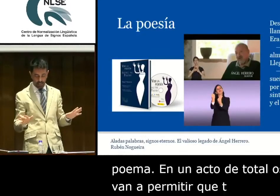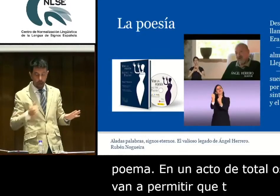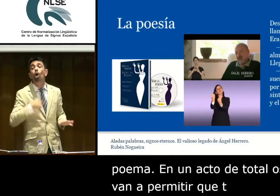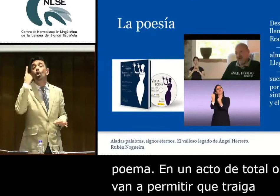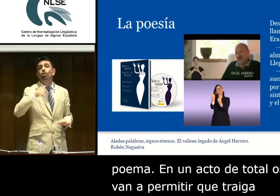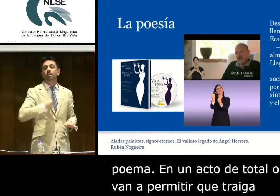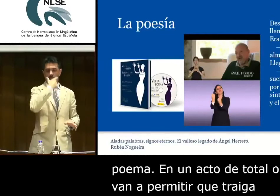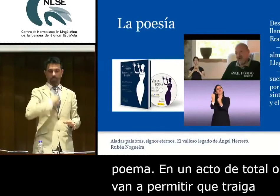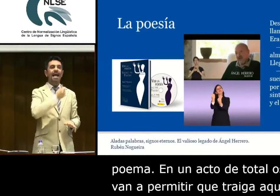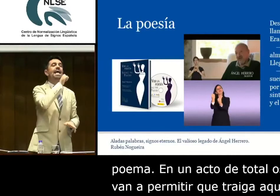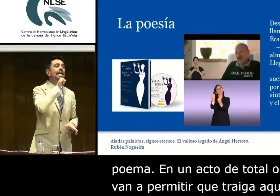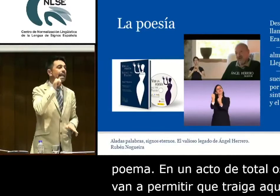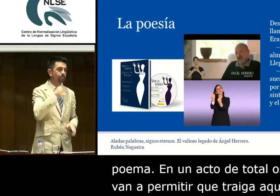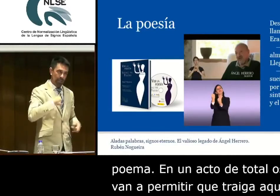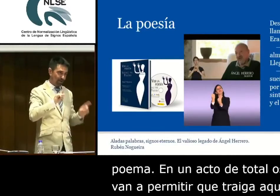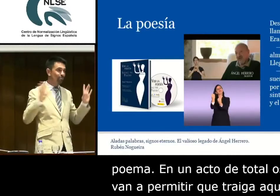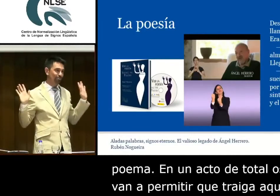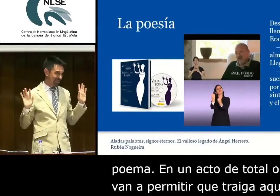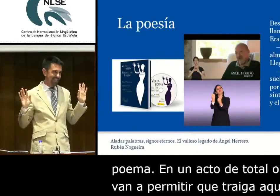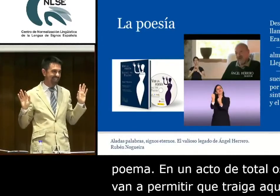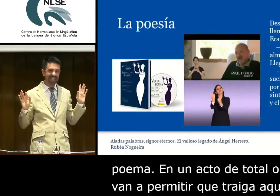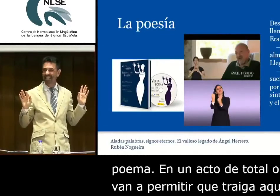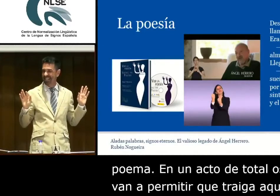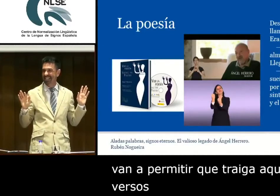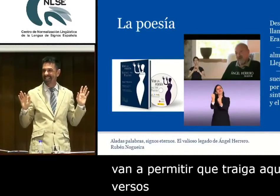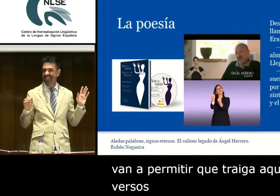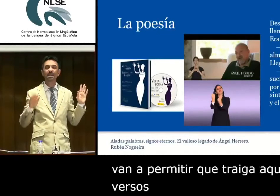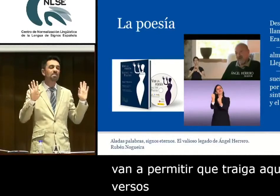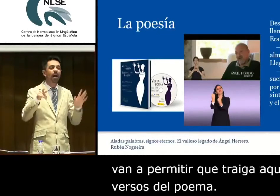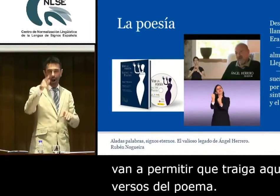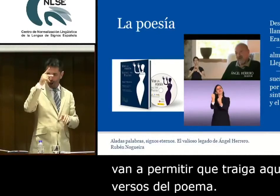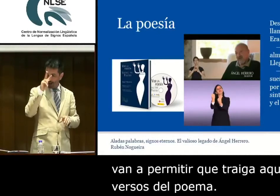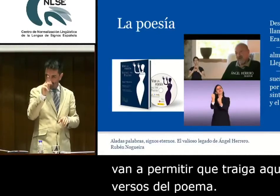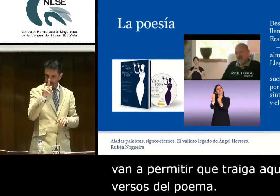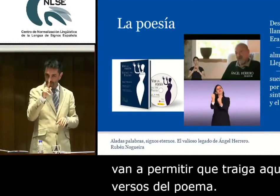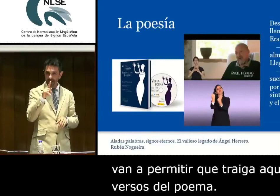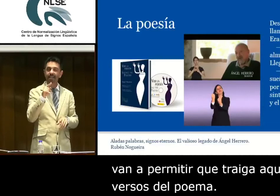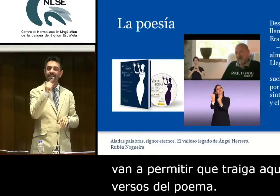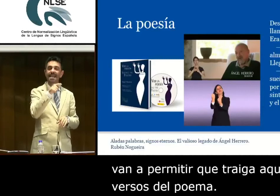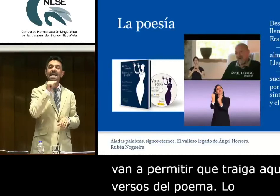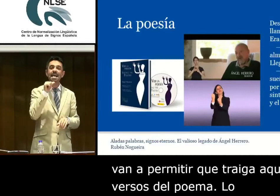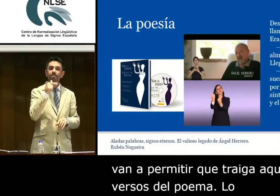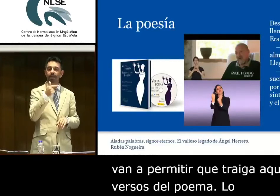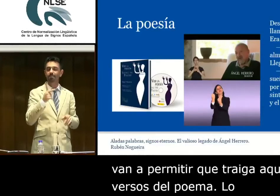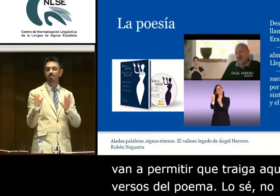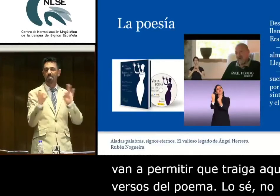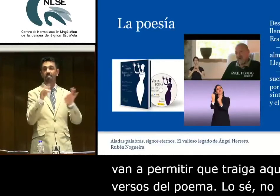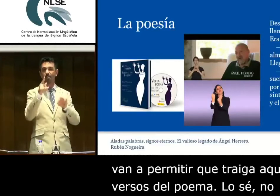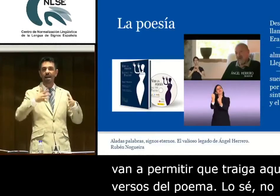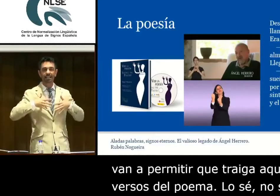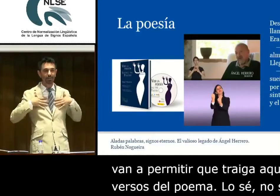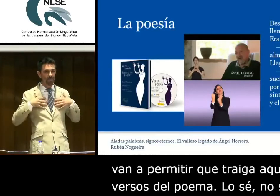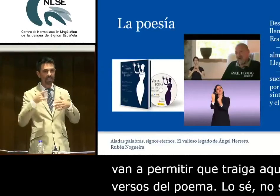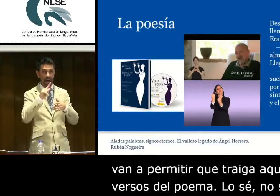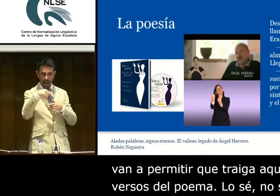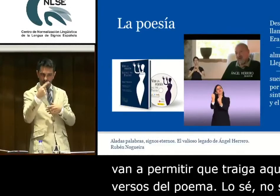Lo sé, yo no soy Inma, pero no se preocupen porque ella nos tiene preparada una